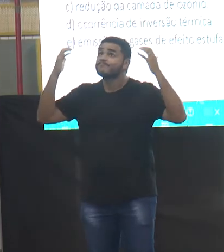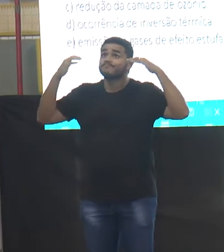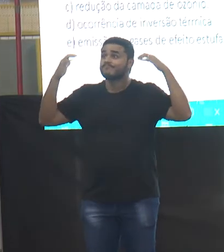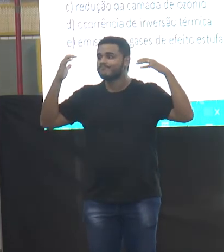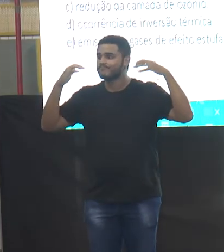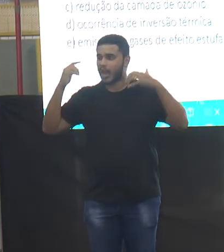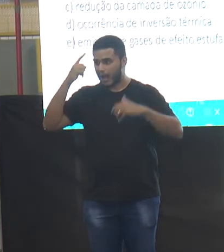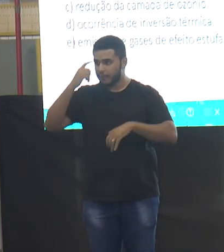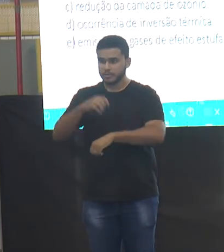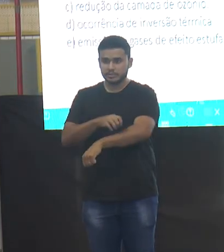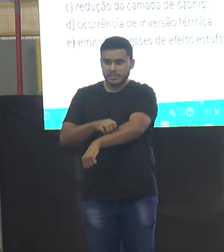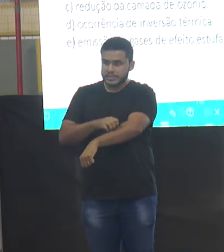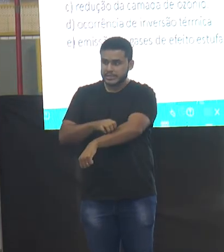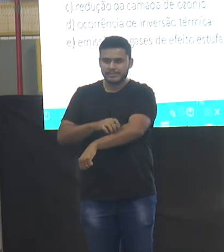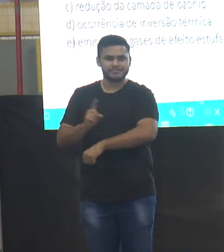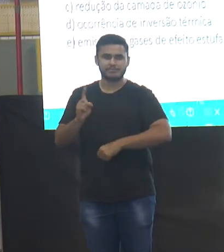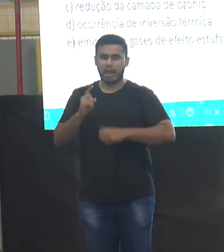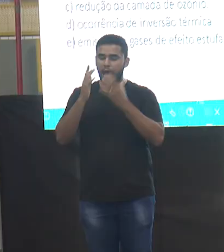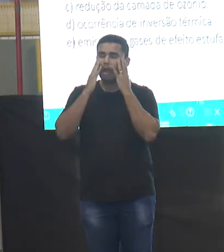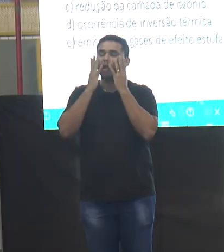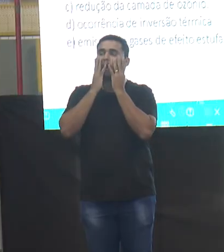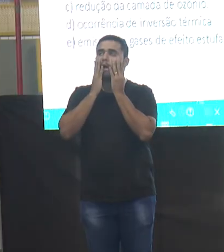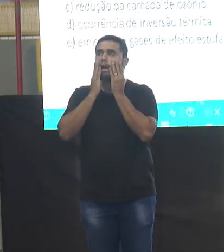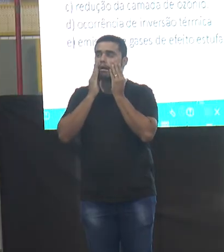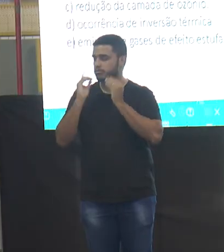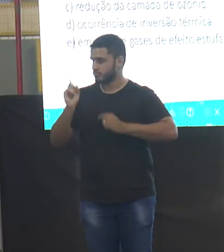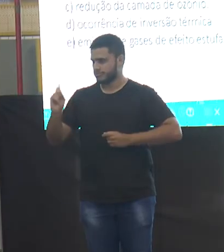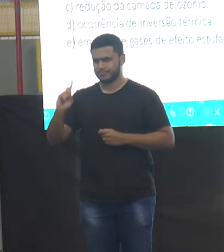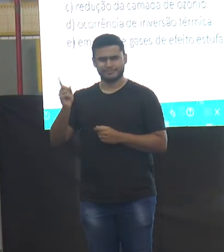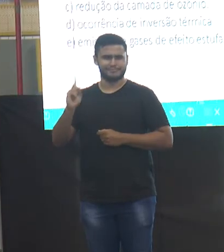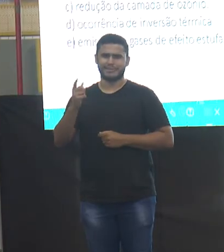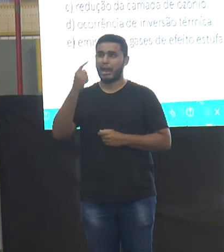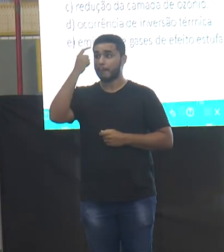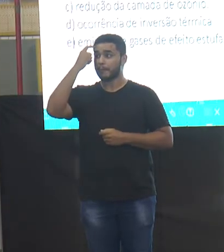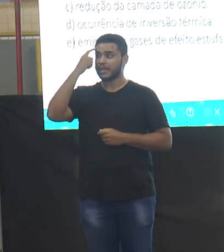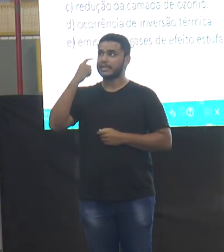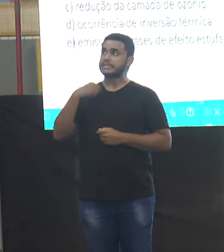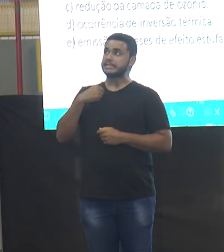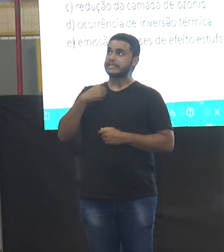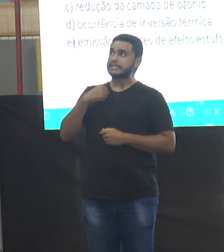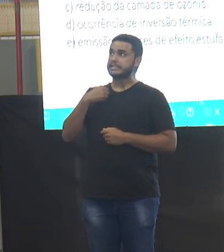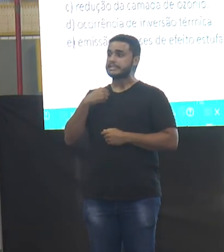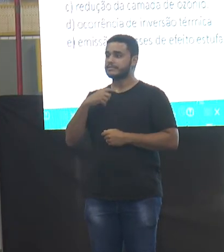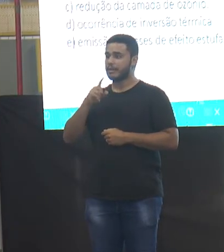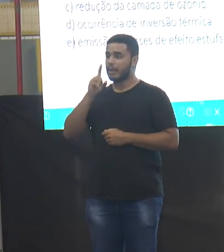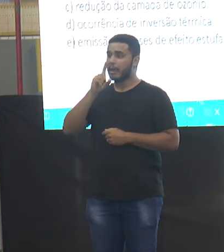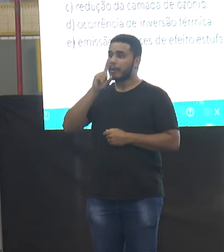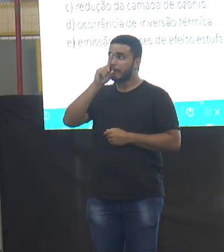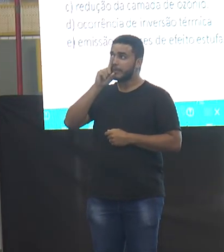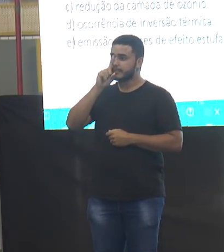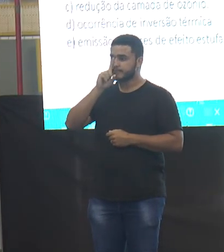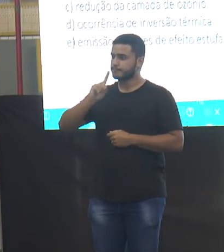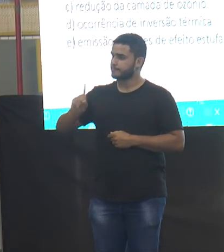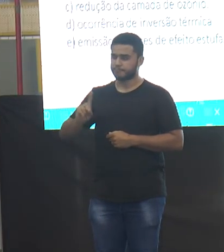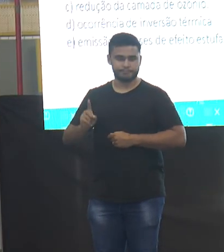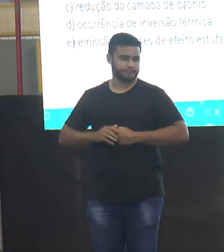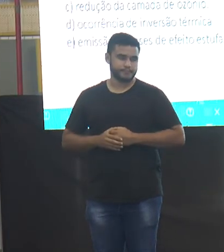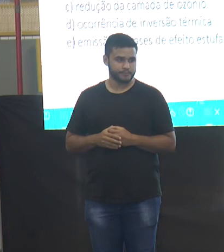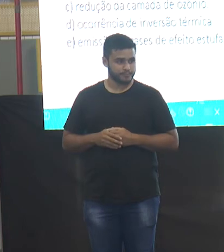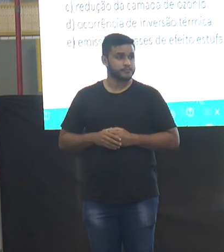correndo, dissolvendo, correndo, esburacando, correndo e se lascando, não. Senão, era choveu, morreu. Não era,